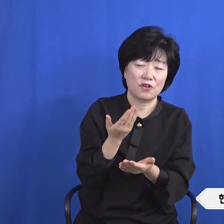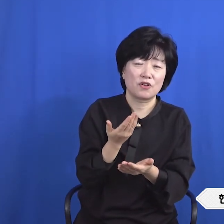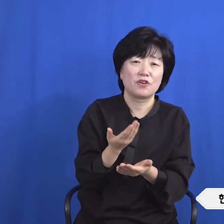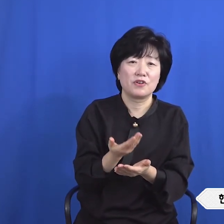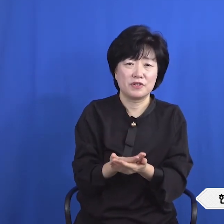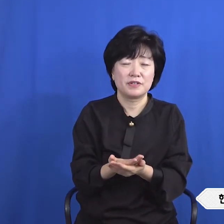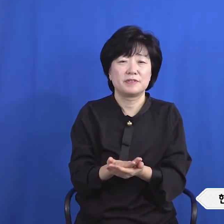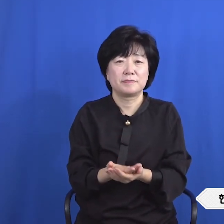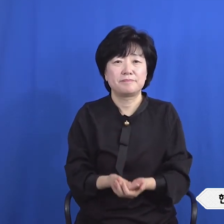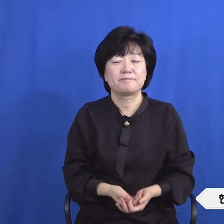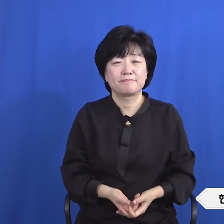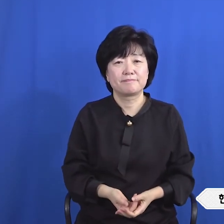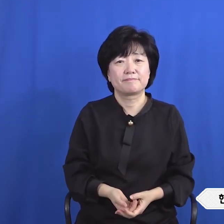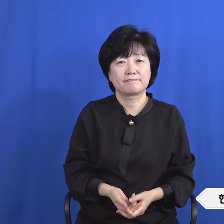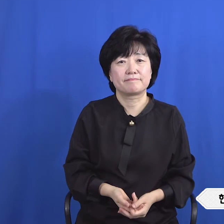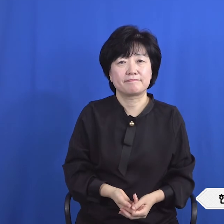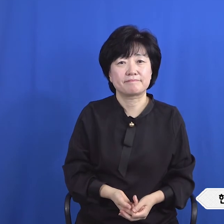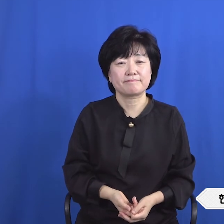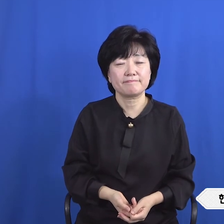가르치소서.